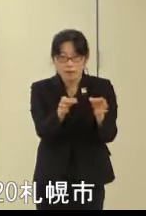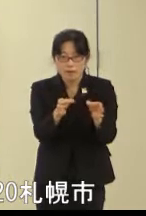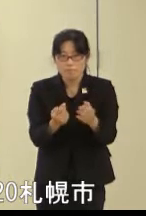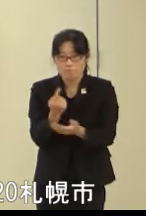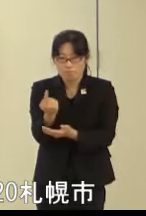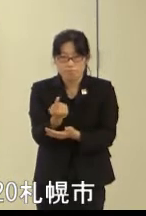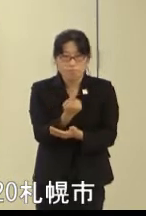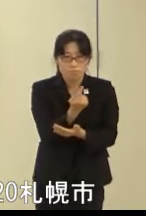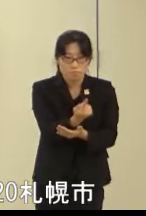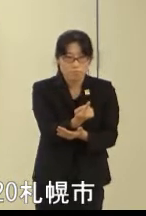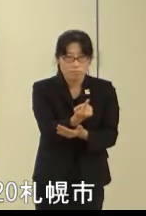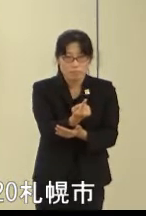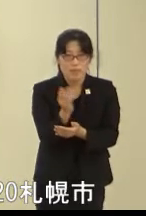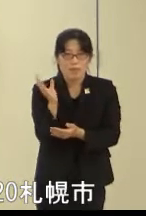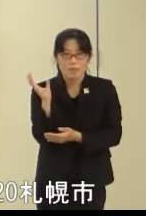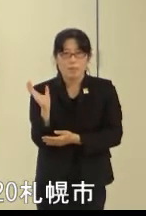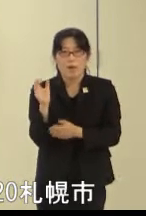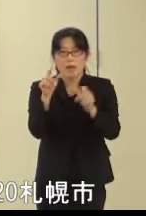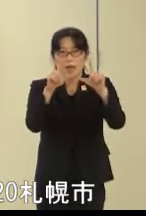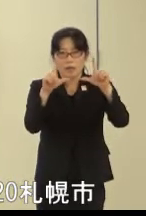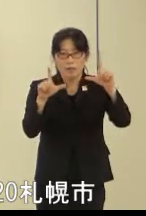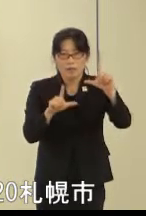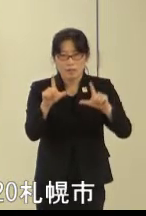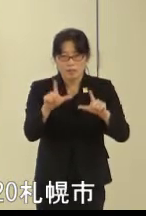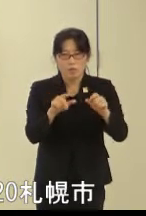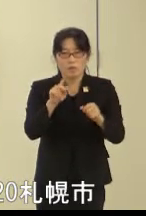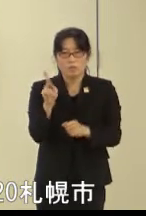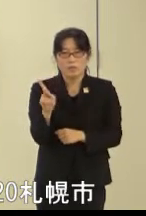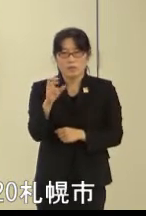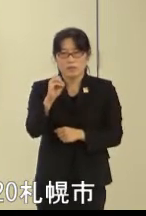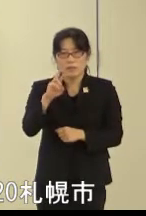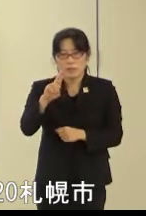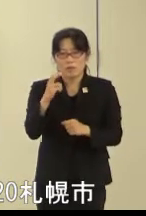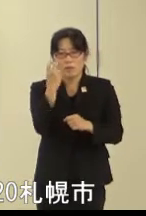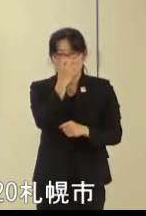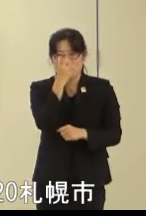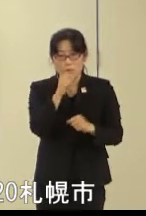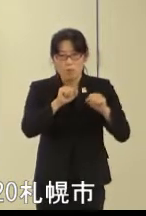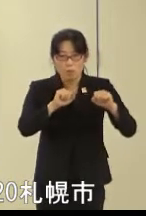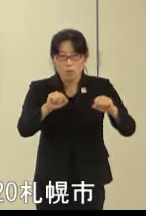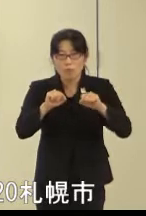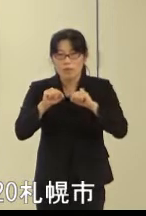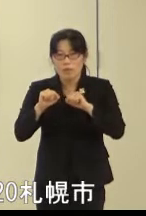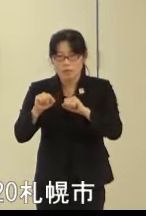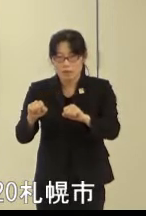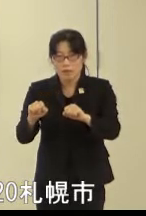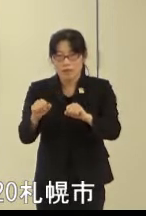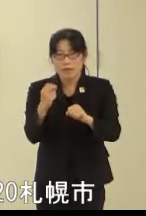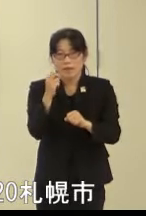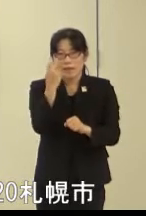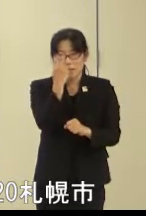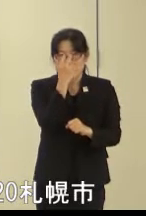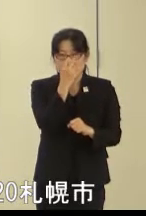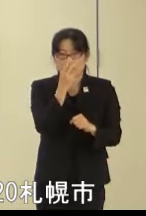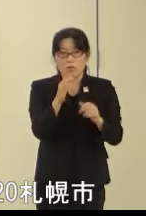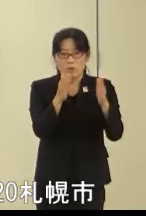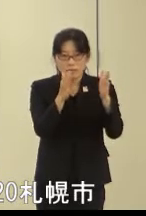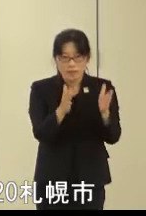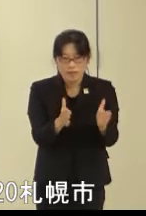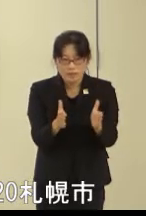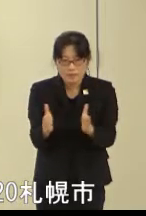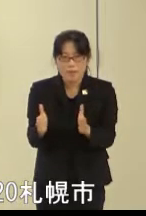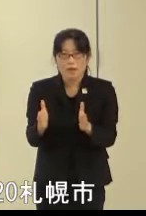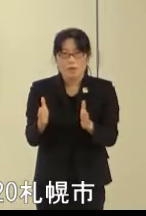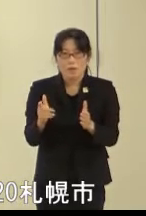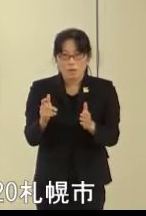検査いわゆるで前方の pcr 検査ということも行って検査態勢を強化して